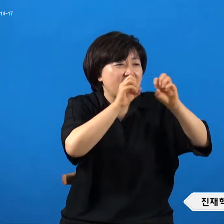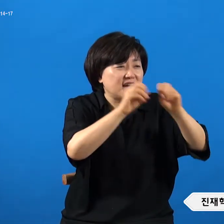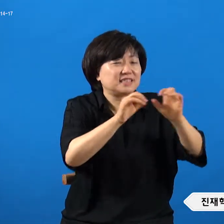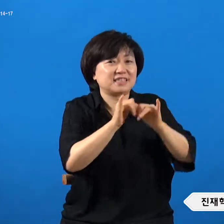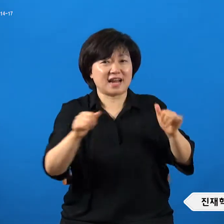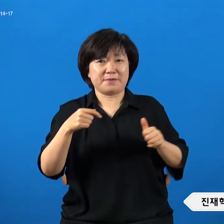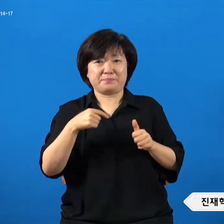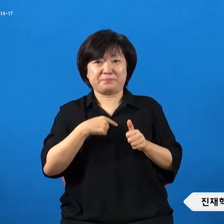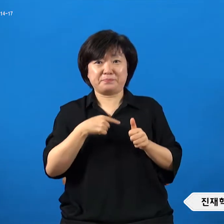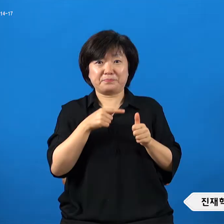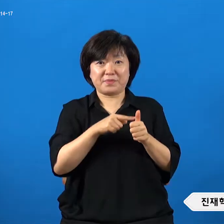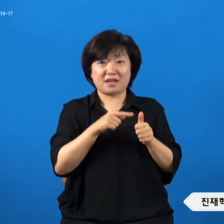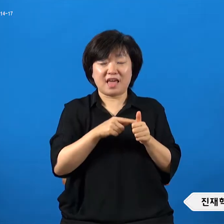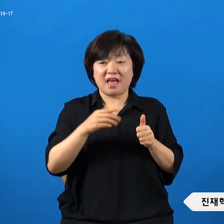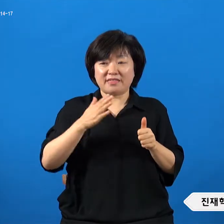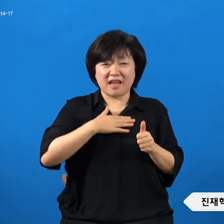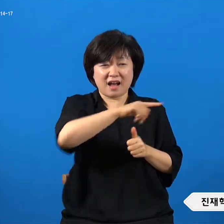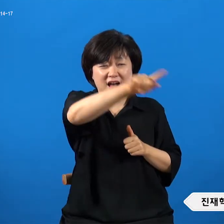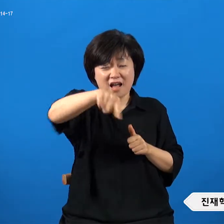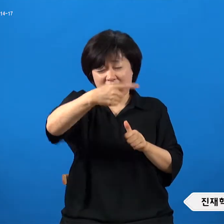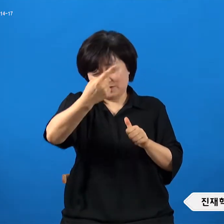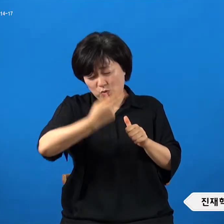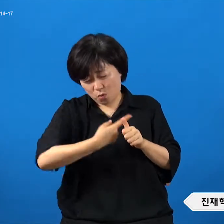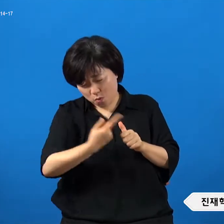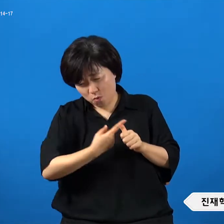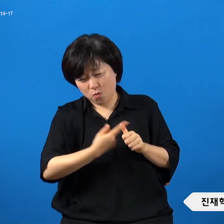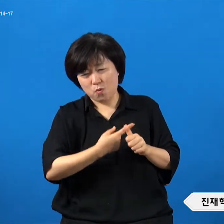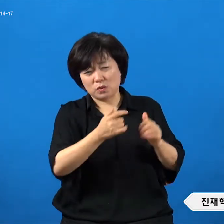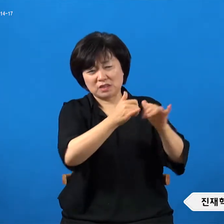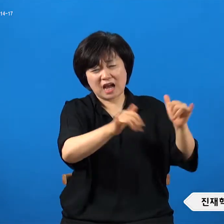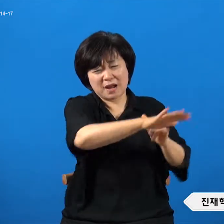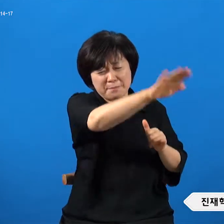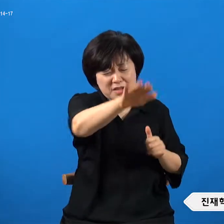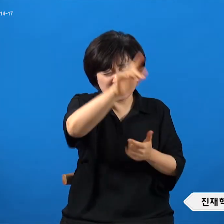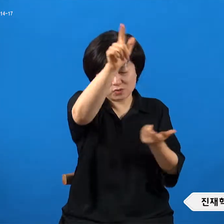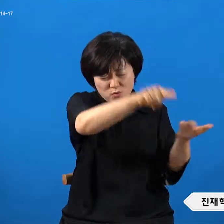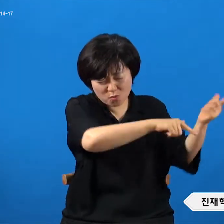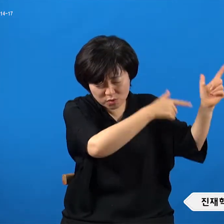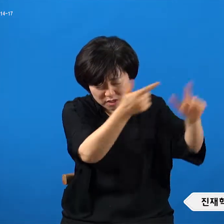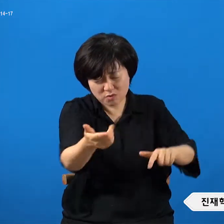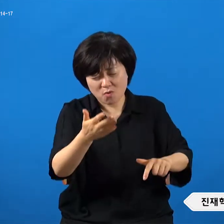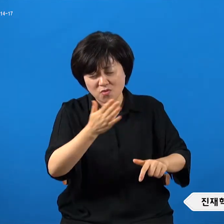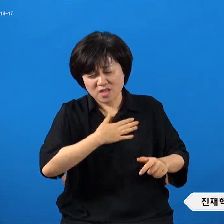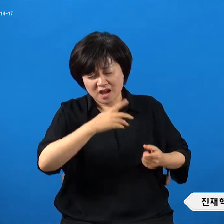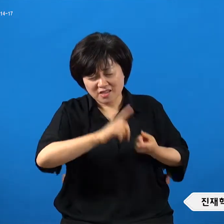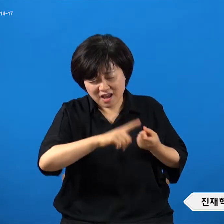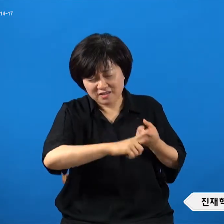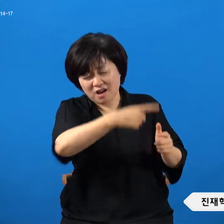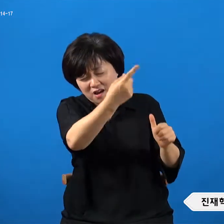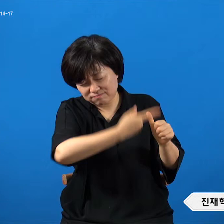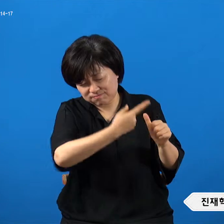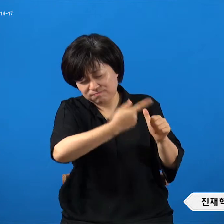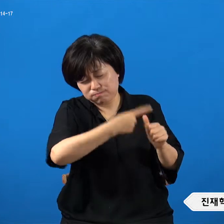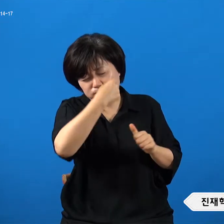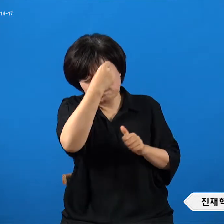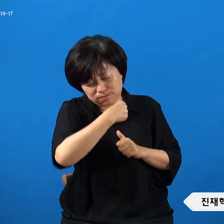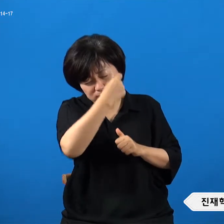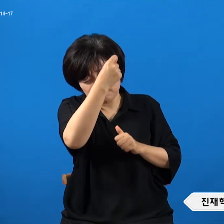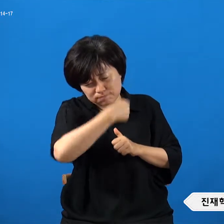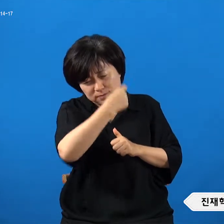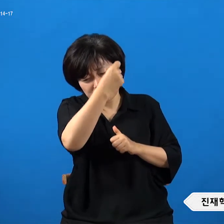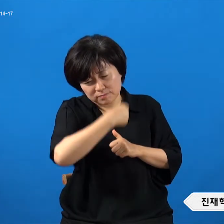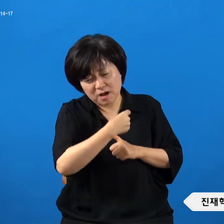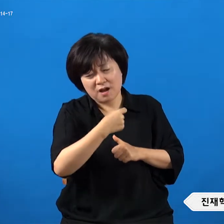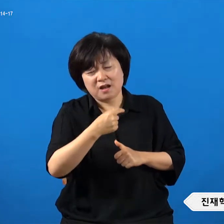성경은 말씀합니다. 내가 조롱거리가 되어서 사람마다 종일토록 나를 조롱한다라고 이야기합니다.